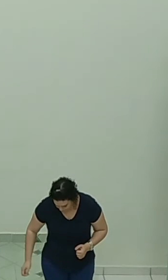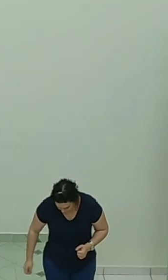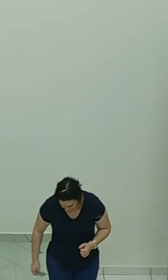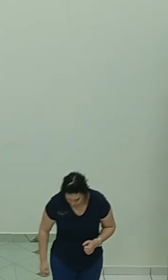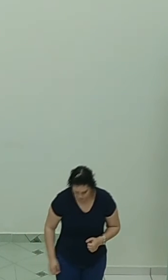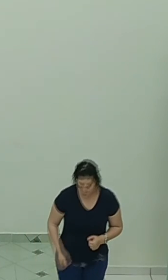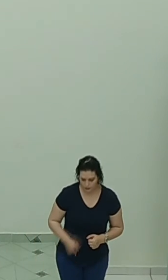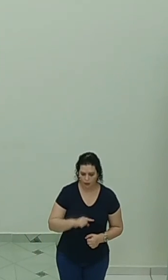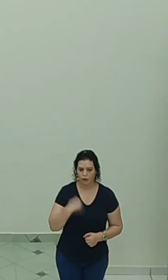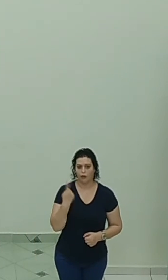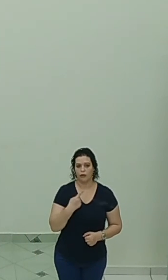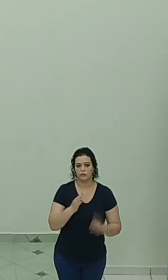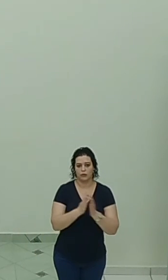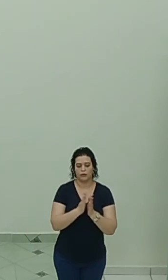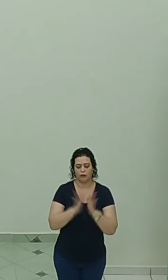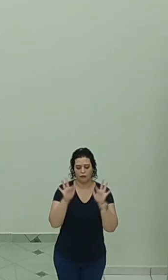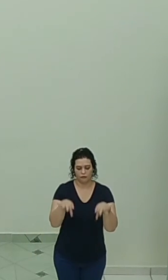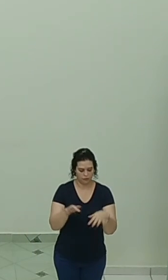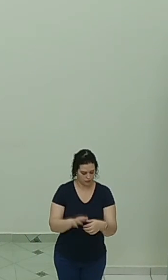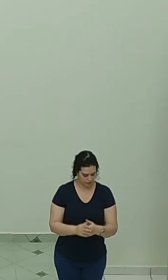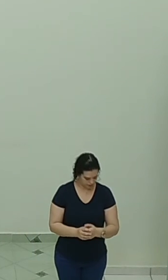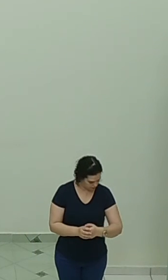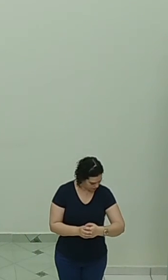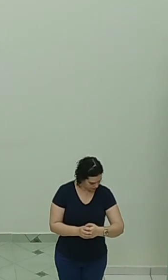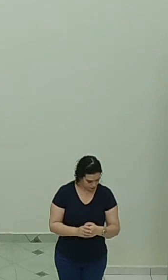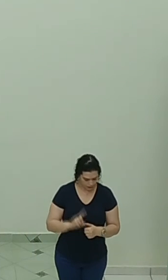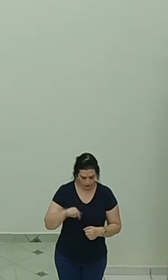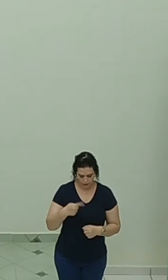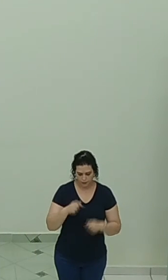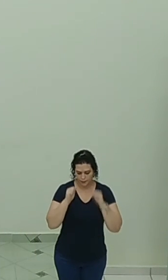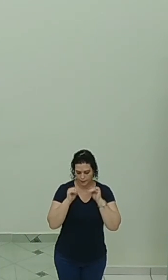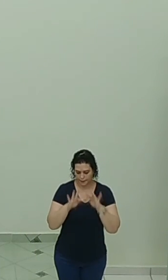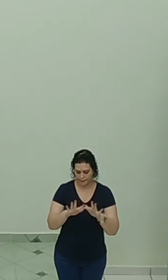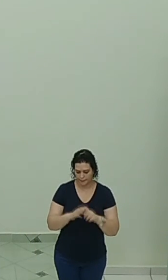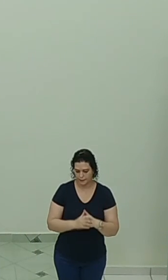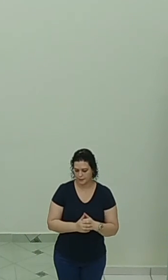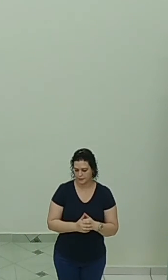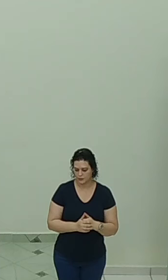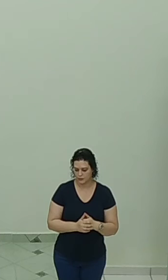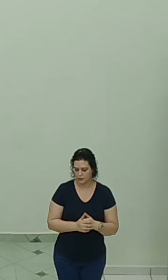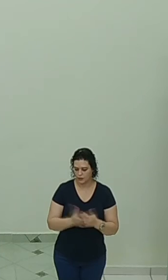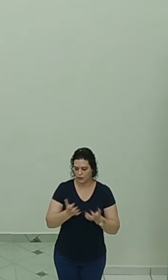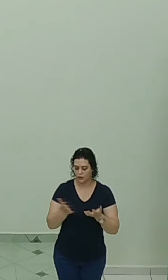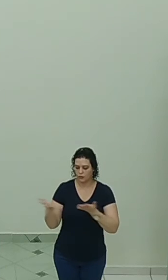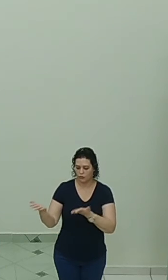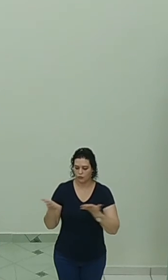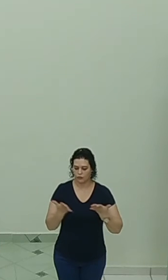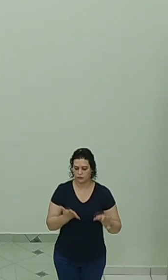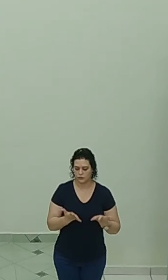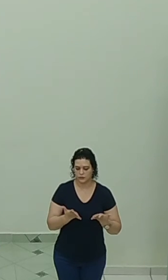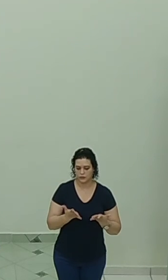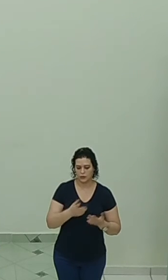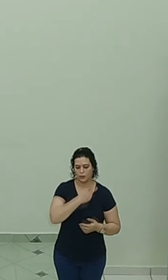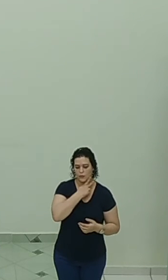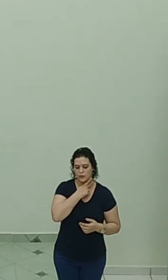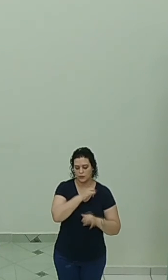Nossa oração final. Depois da bênção apostólica, eu vou convidar o presbítero que dê mais alguns